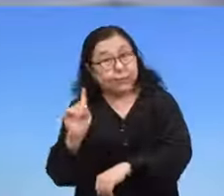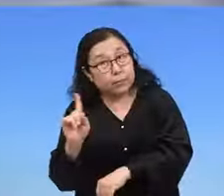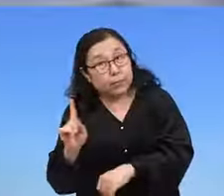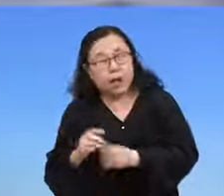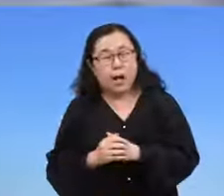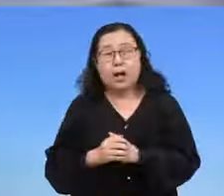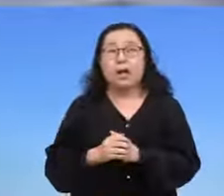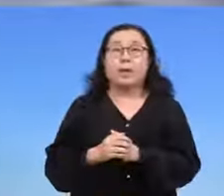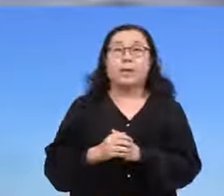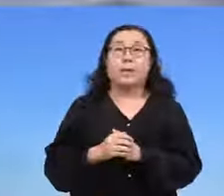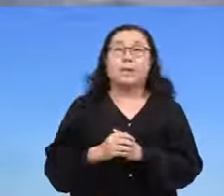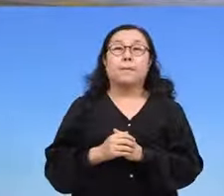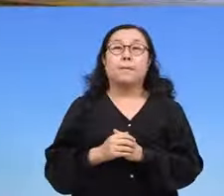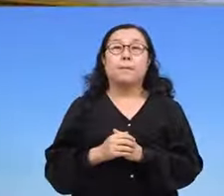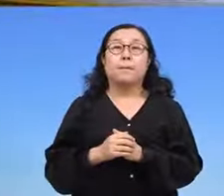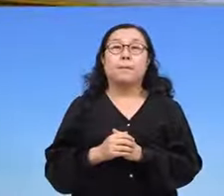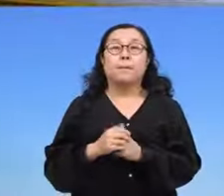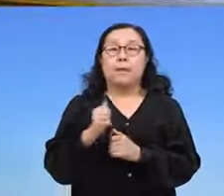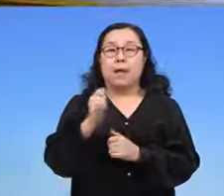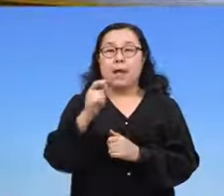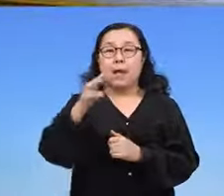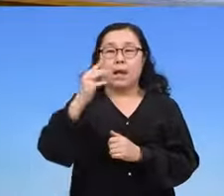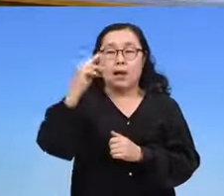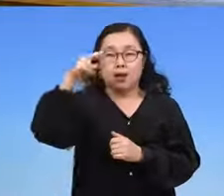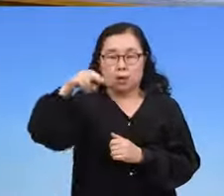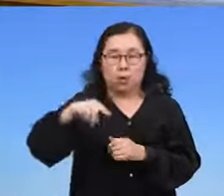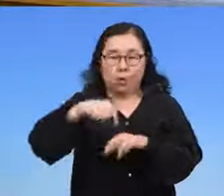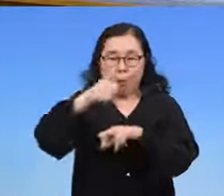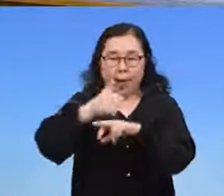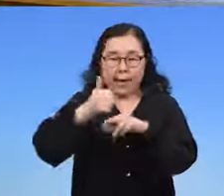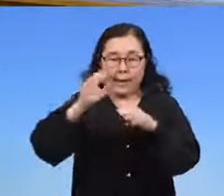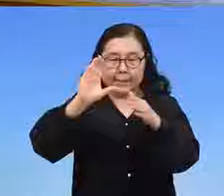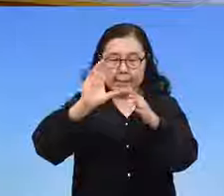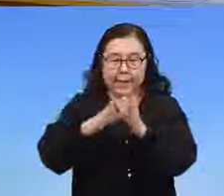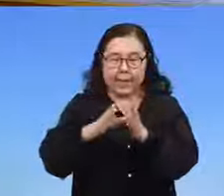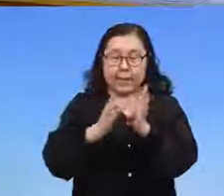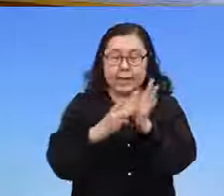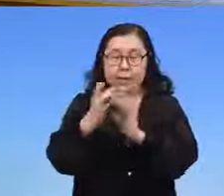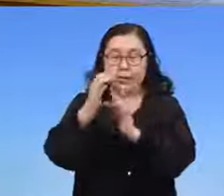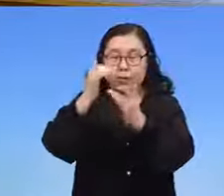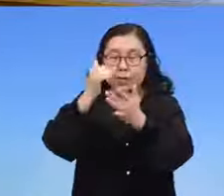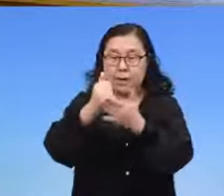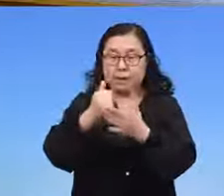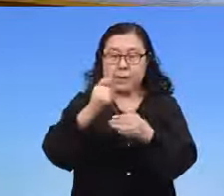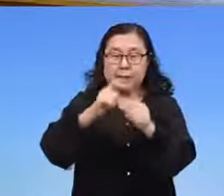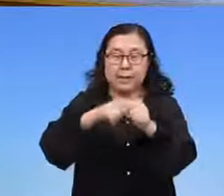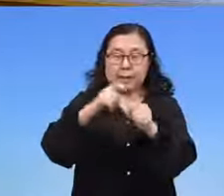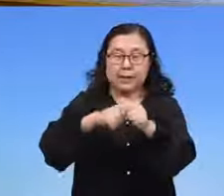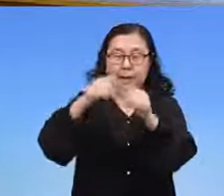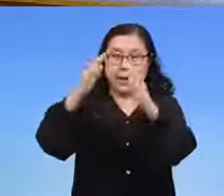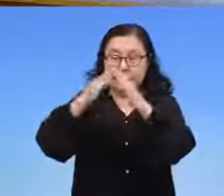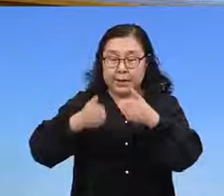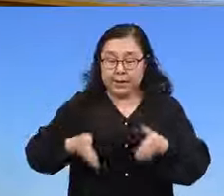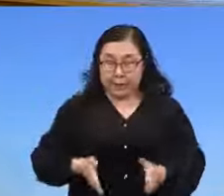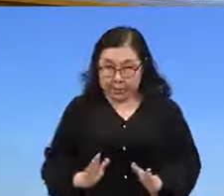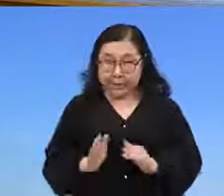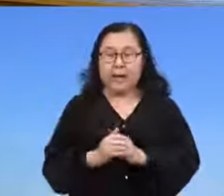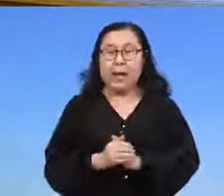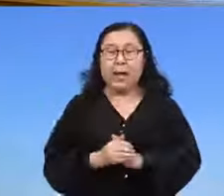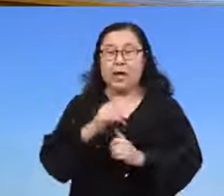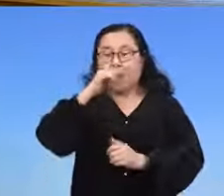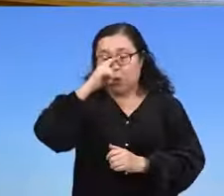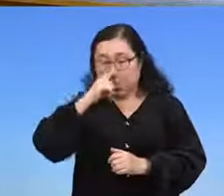자, 마태복음 2장 1절입니다. 헤롯 왕 때에 예수께서 유대 베들레헴에서 나심에 동방으로부터